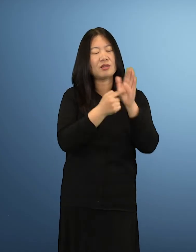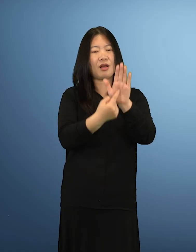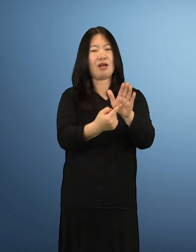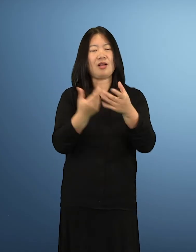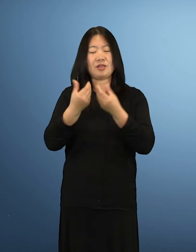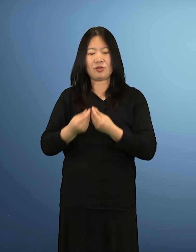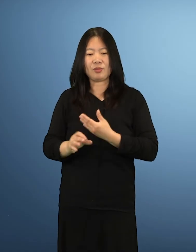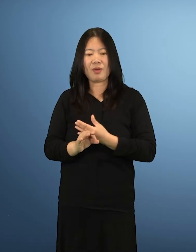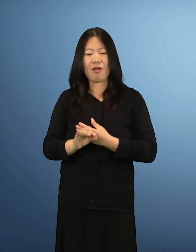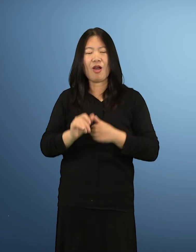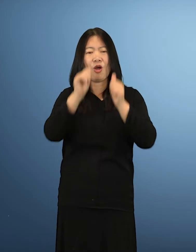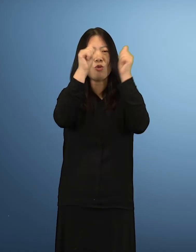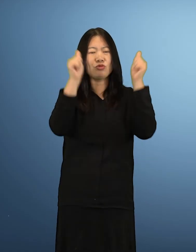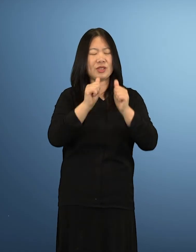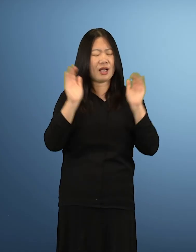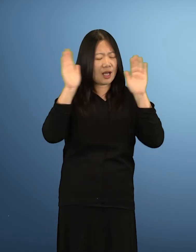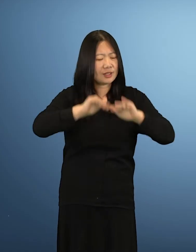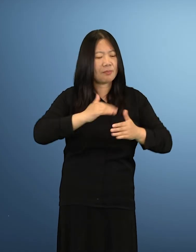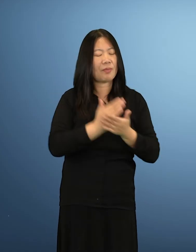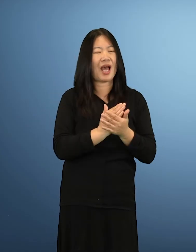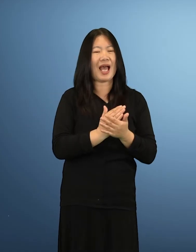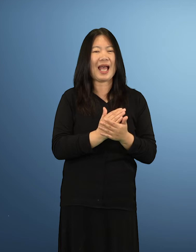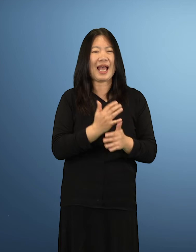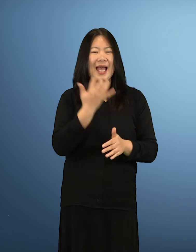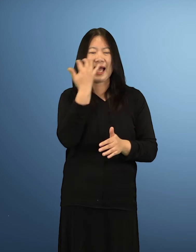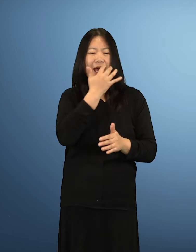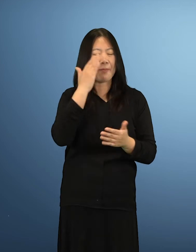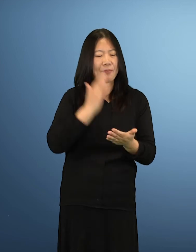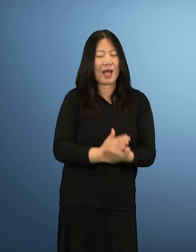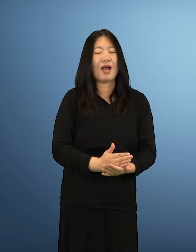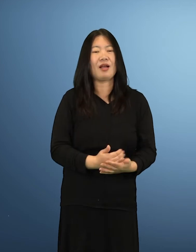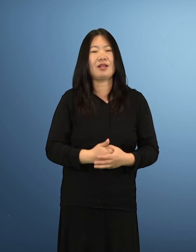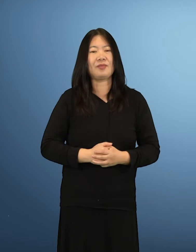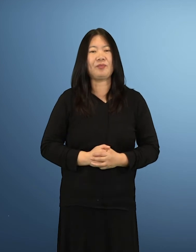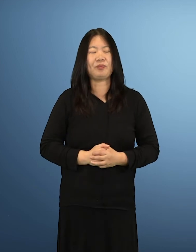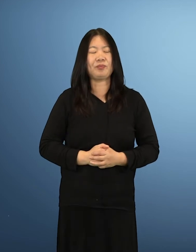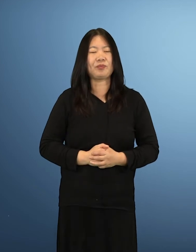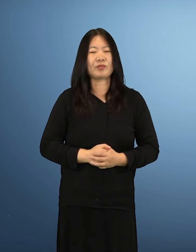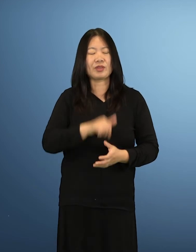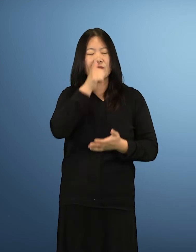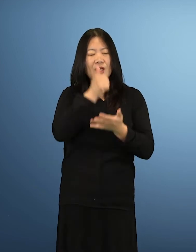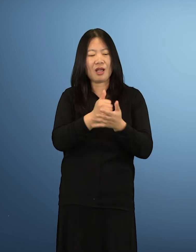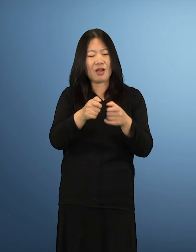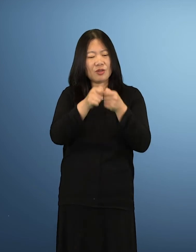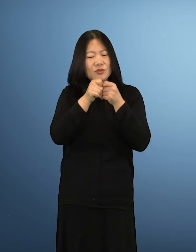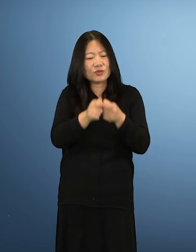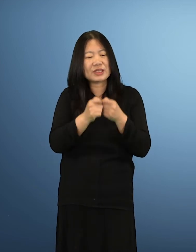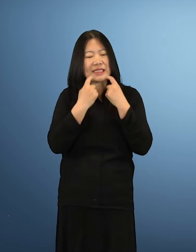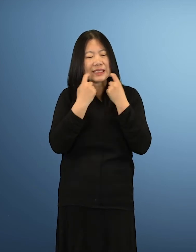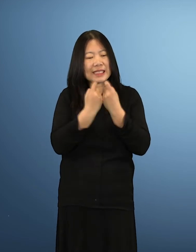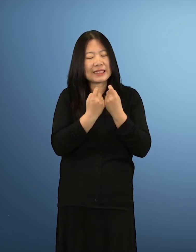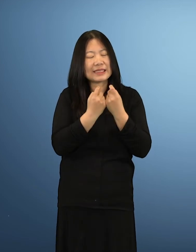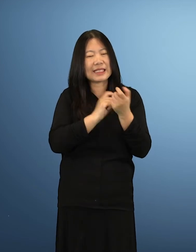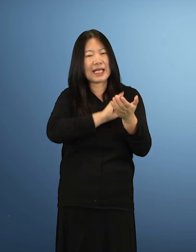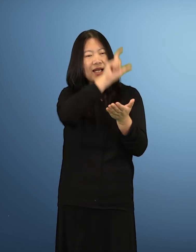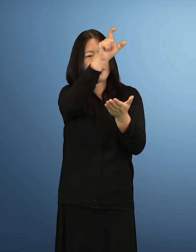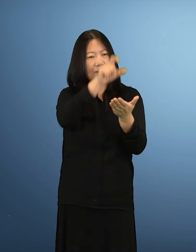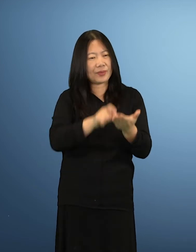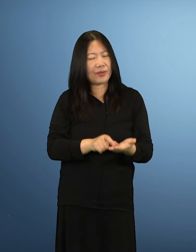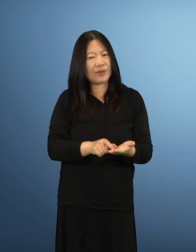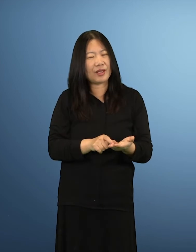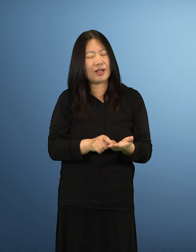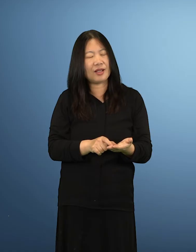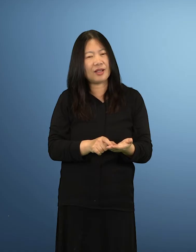예를 들어서 우상 숭배하지 말라, 음행하지 말라, 이렇게 죄의 구체적인 개인적 항목들이,